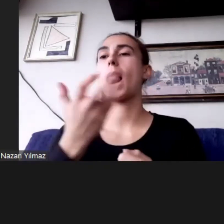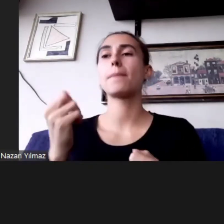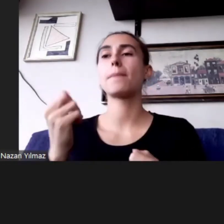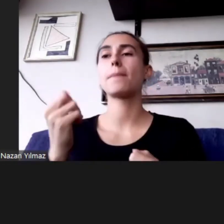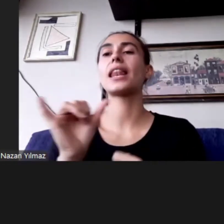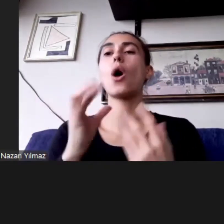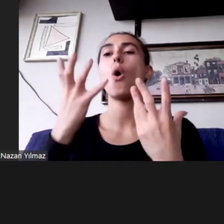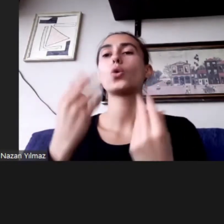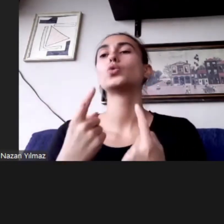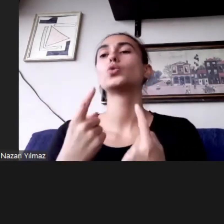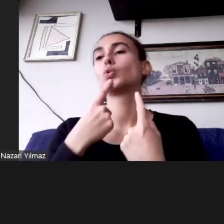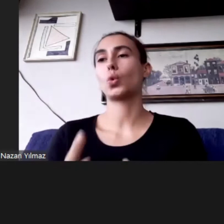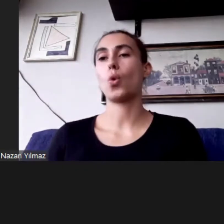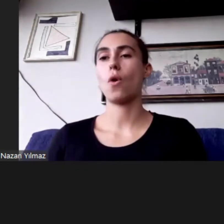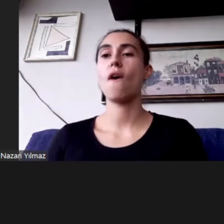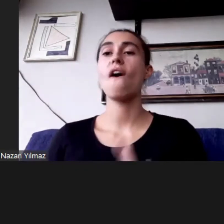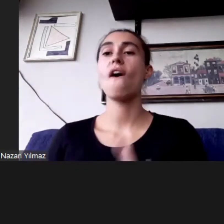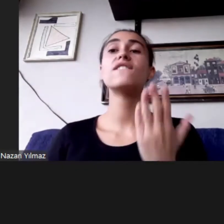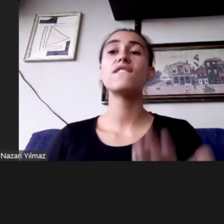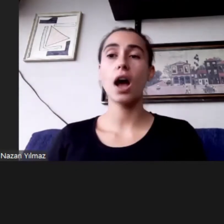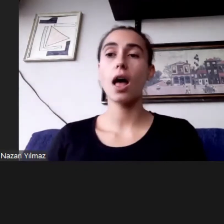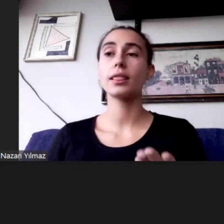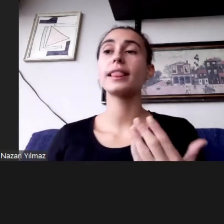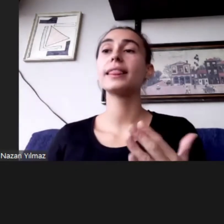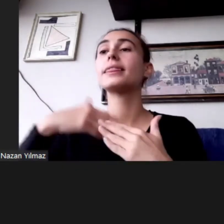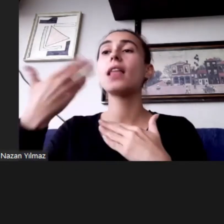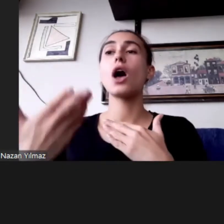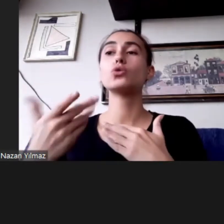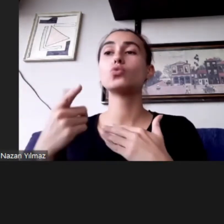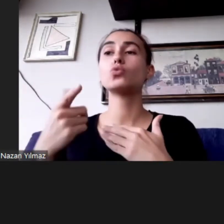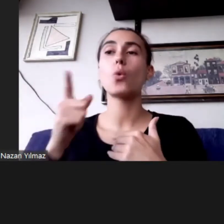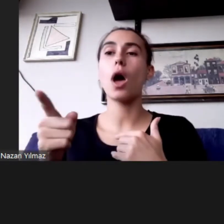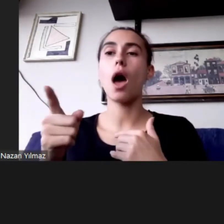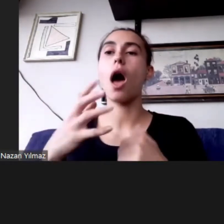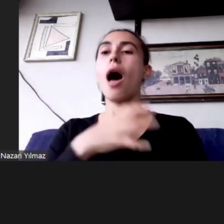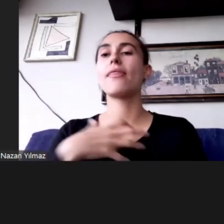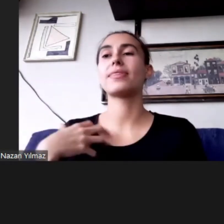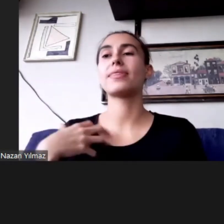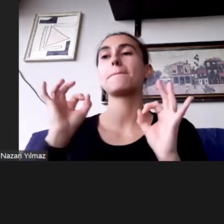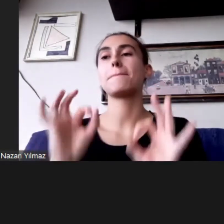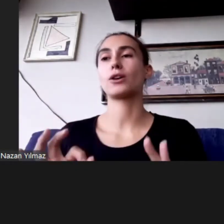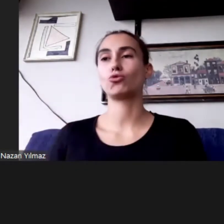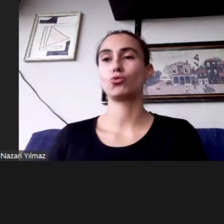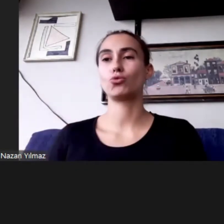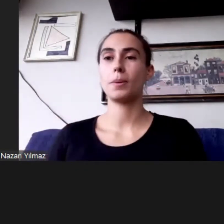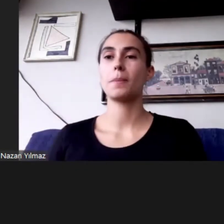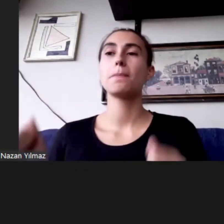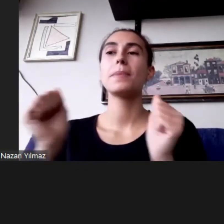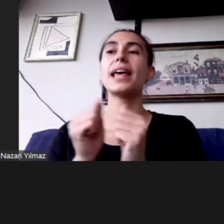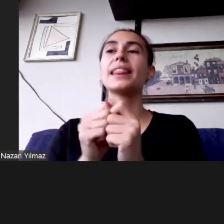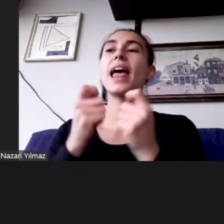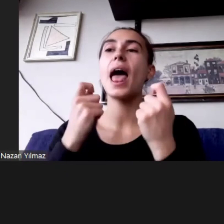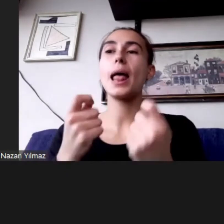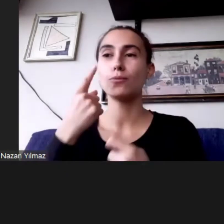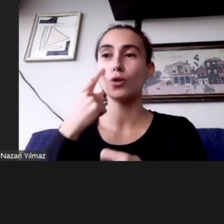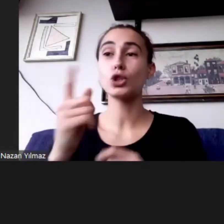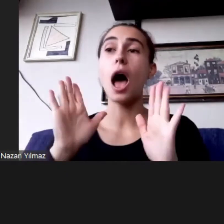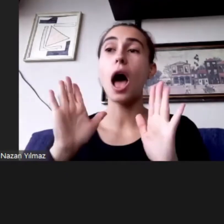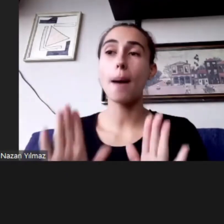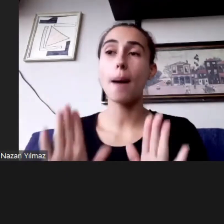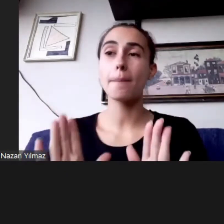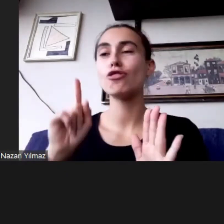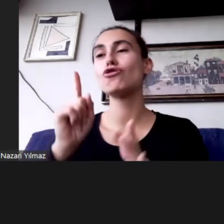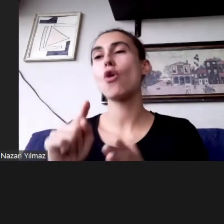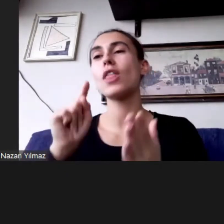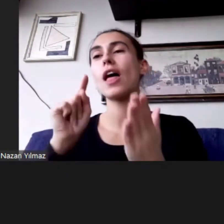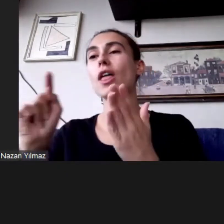olduklarını söylüyorlar. Fakat daha sonrasında ise amalar başlıyor. Yani birlikte eğitim görsünler ama nokta nokta nokta diye